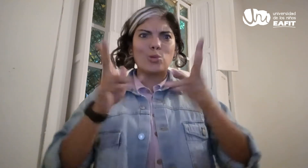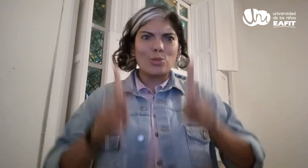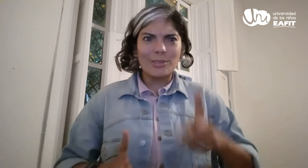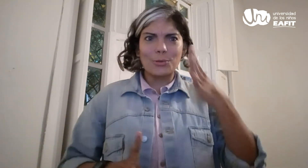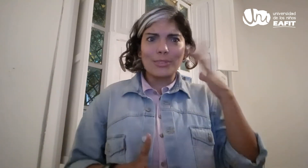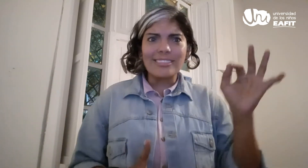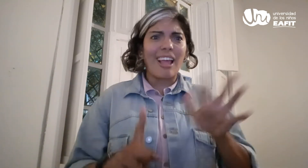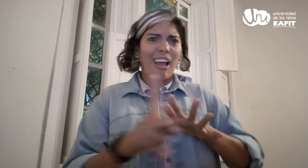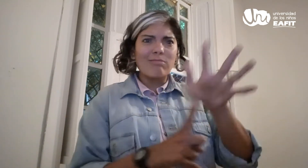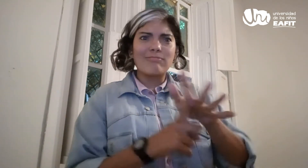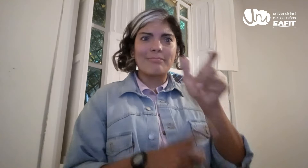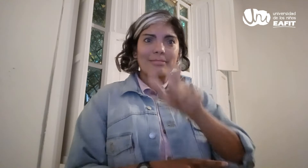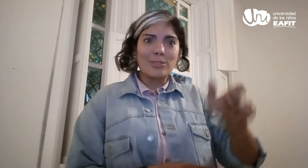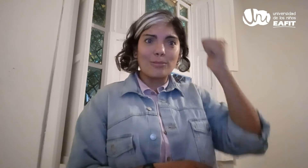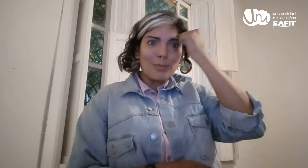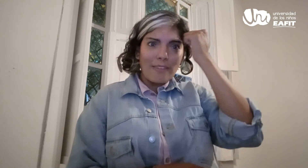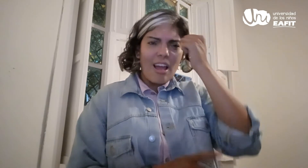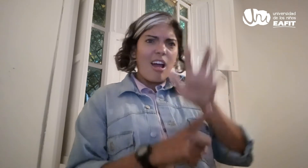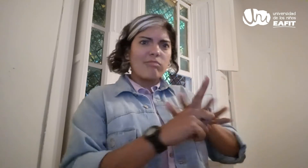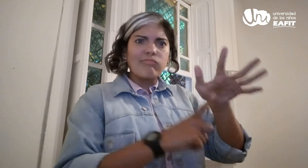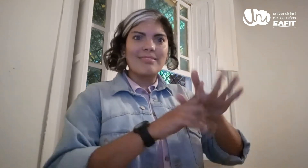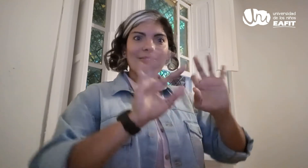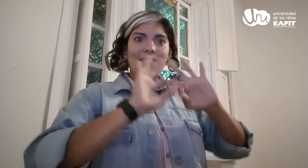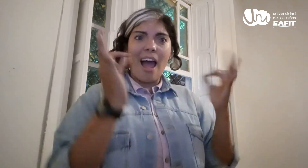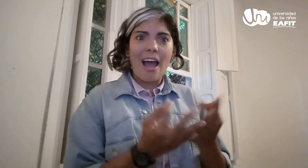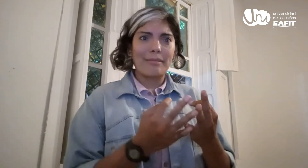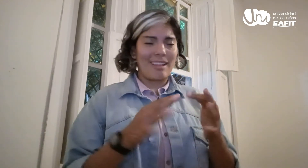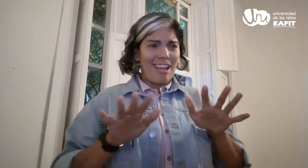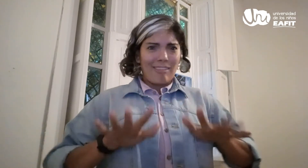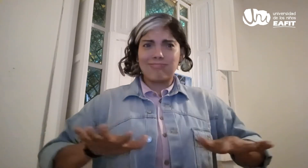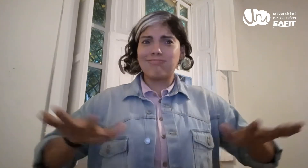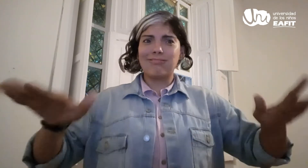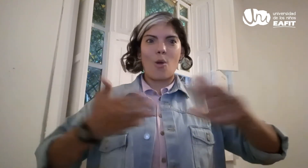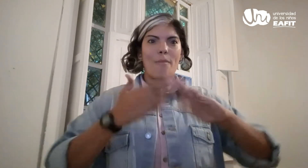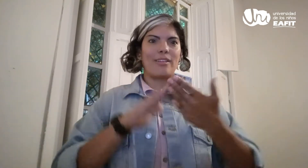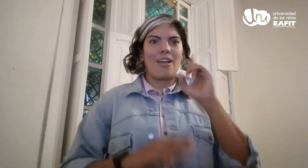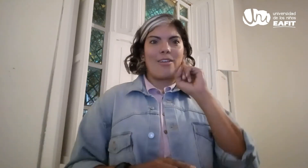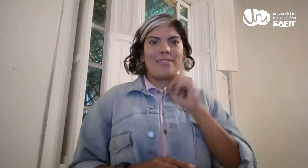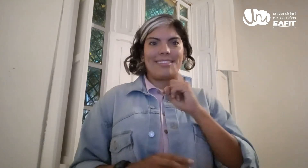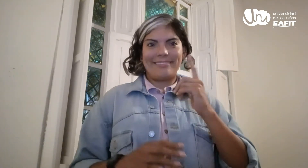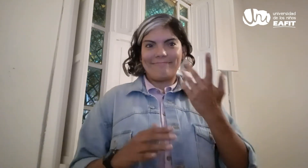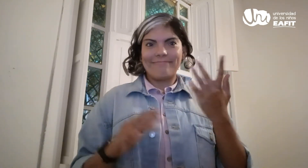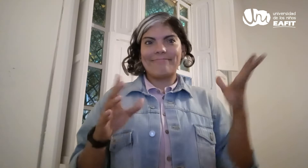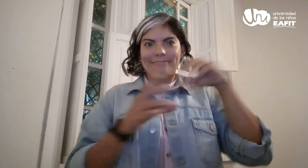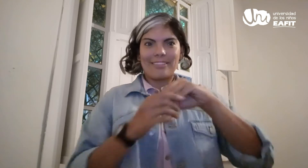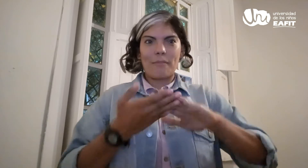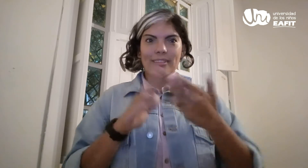los estudiantes, profesores y familiares oyentes, incidiendo en toda la comunidad educativa.